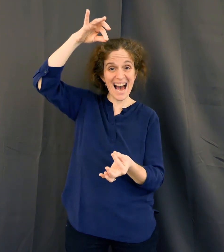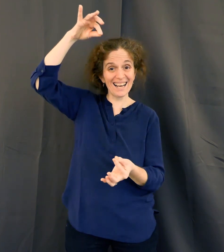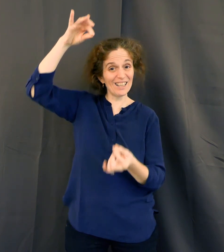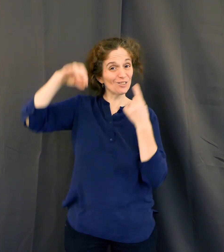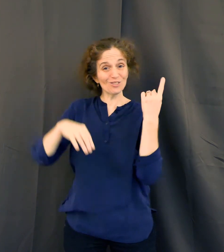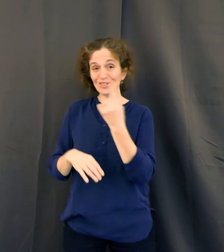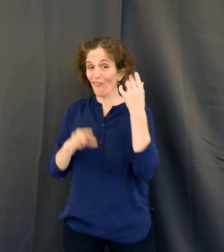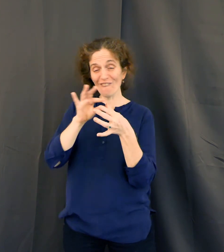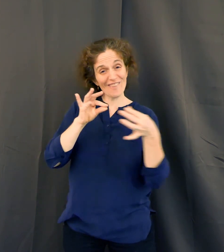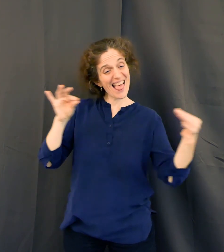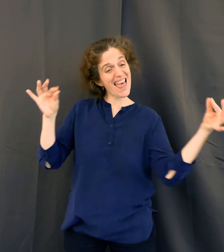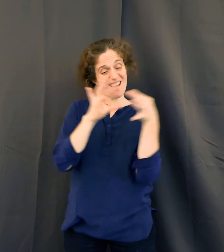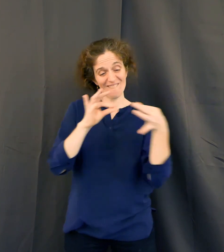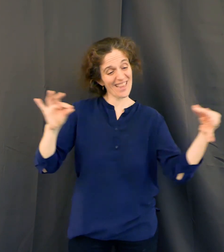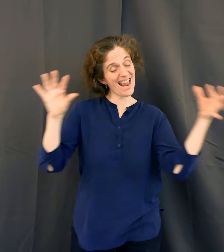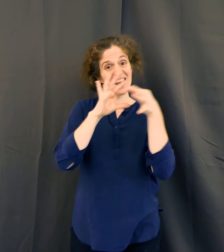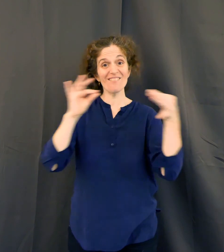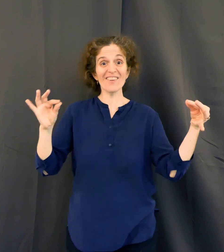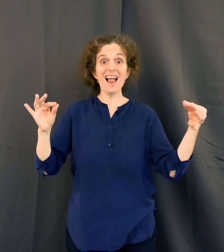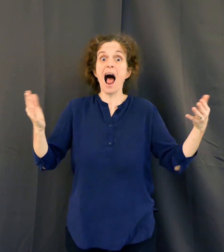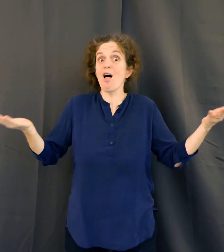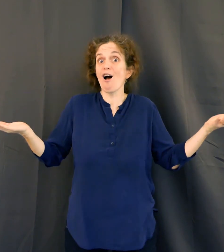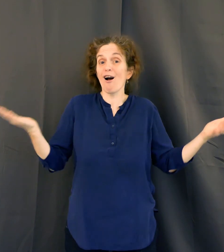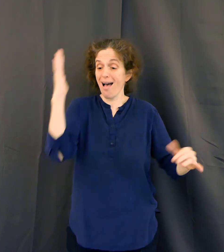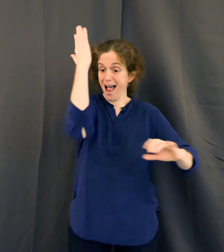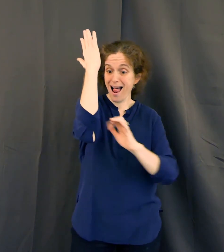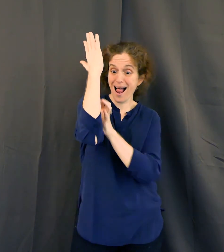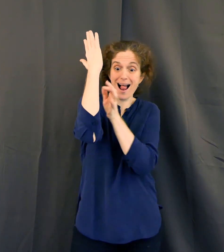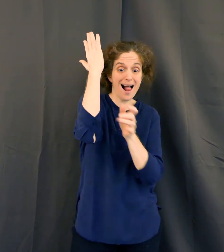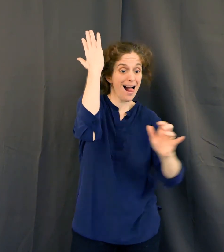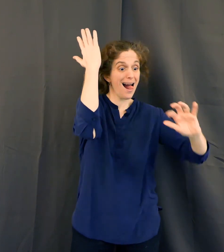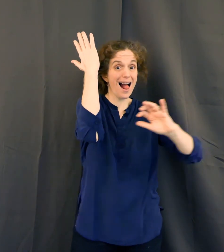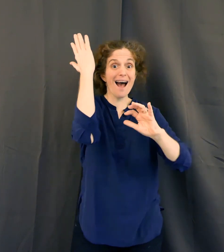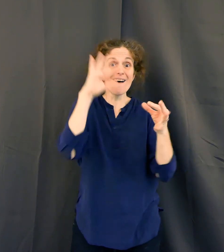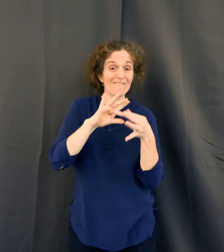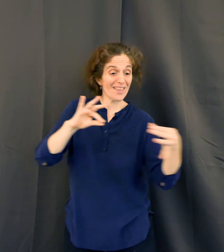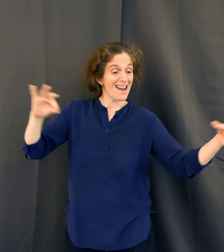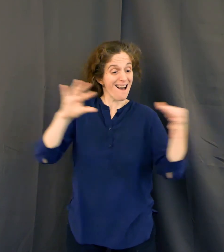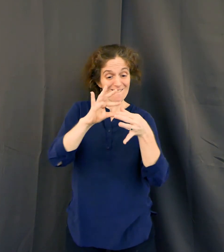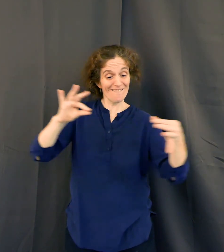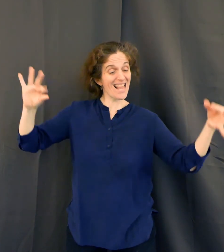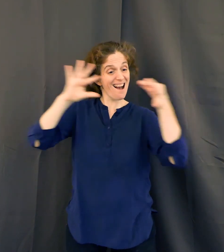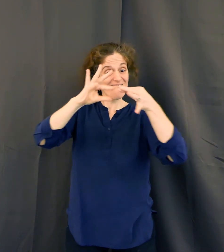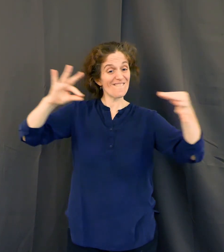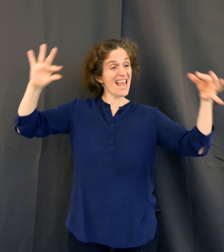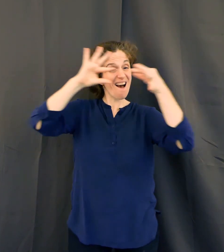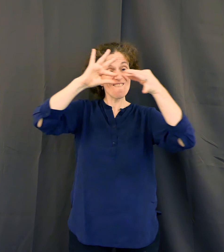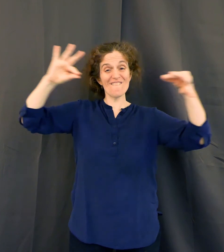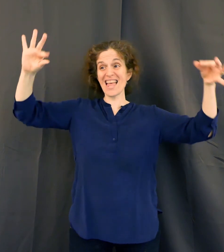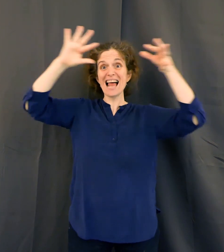laissent des fils. Toujours. Et là, des fils, il y en a partout, tout autour du sapin.